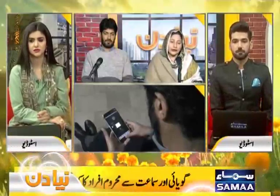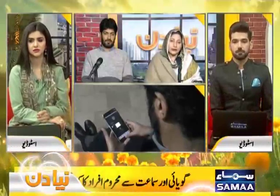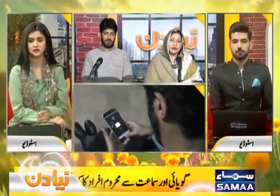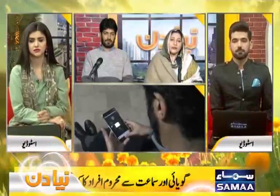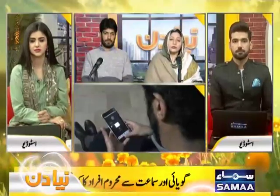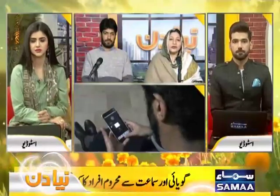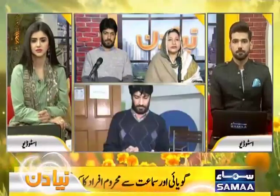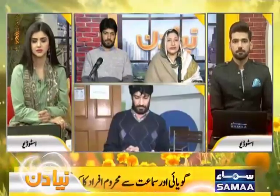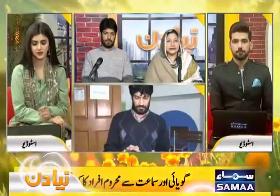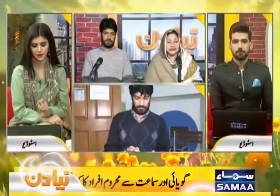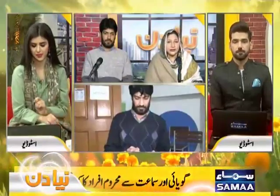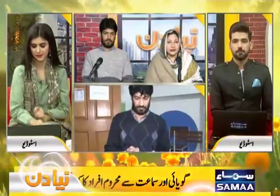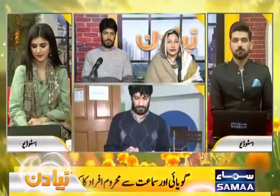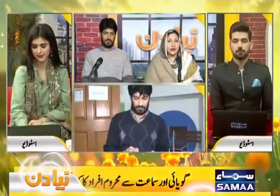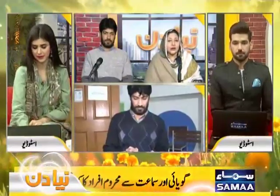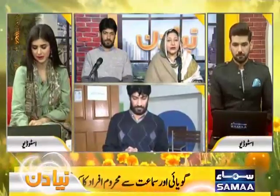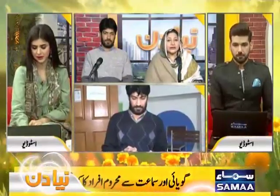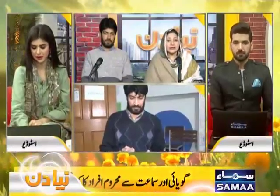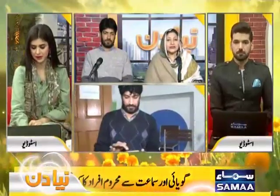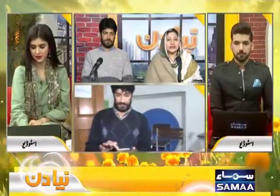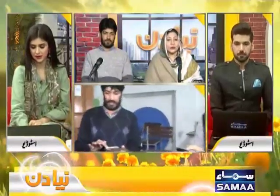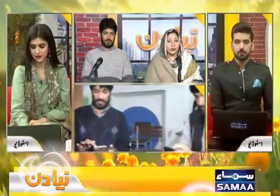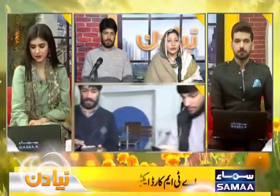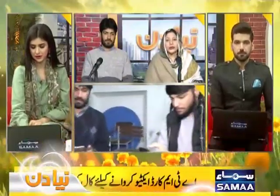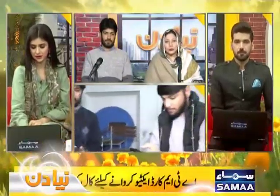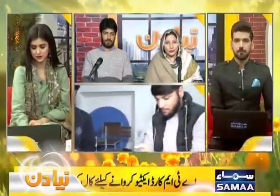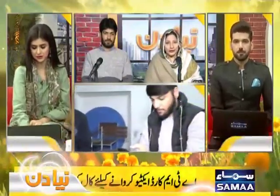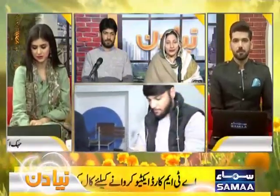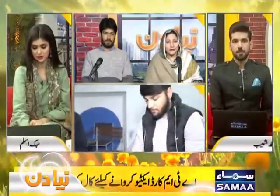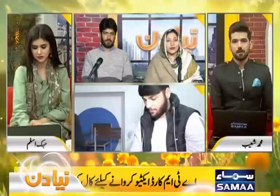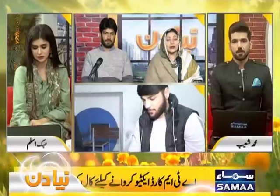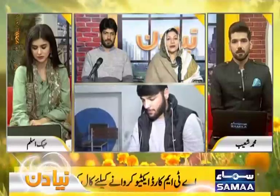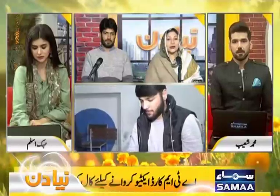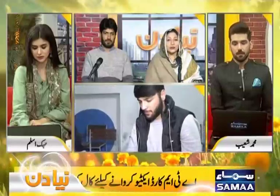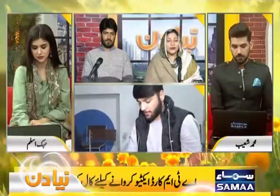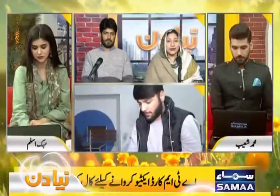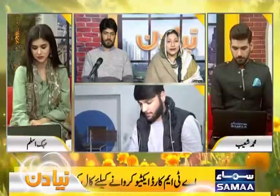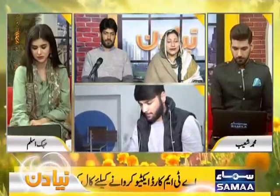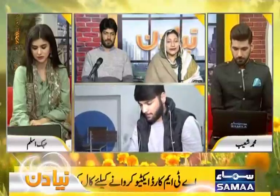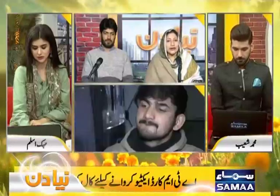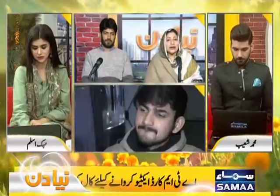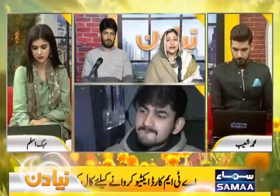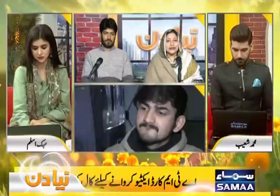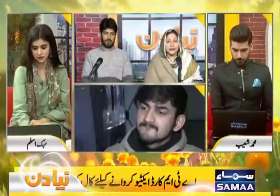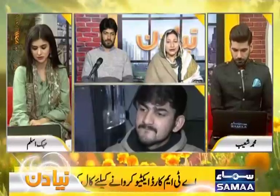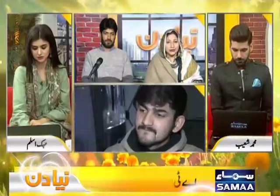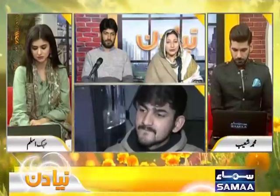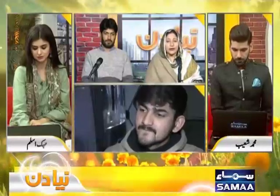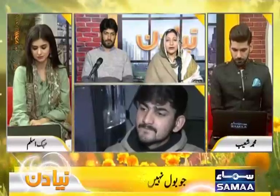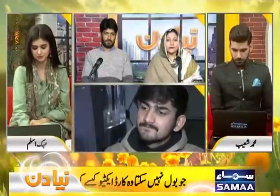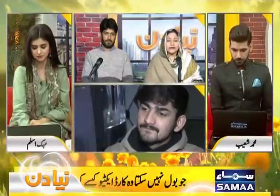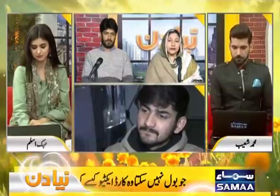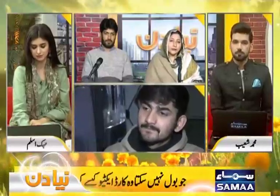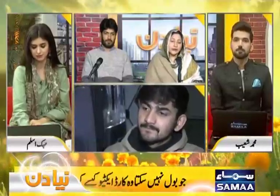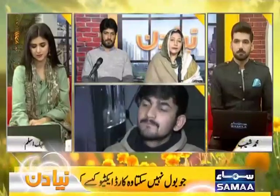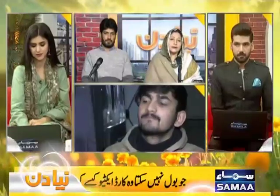नहीं बनते, उसके बाद उनका CNIC नहीं बनता, और अगर CNIC होगा तो अकाउंट बनेगा, और अगर अकाउंट बनाने के लिए किसी भी हेयरिंग